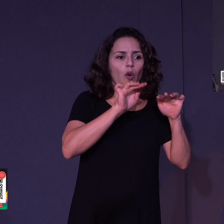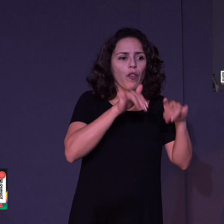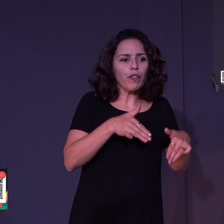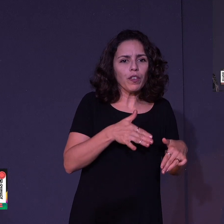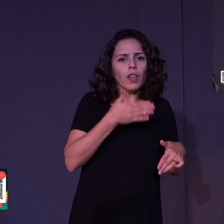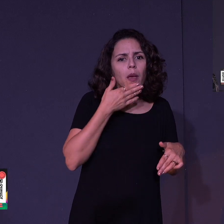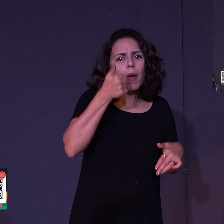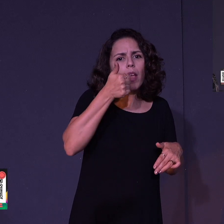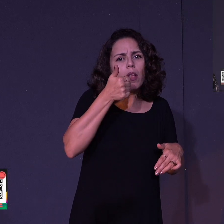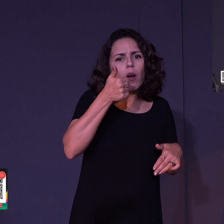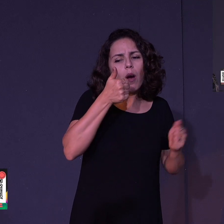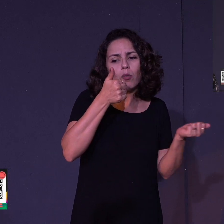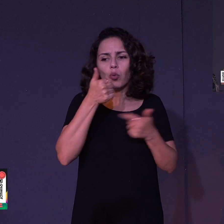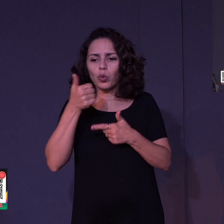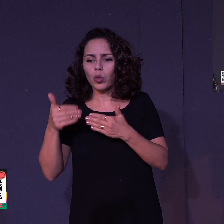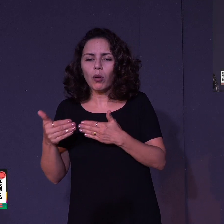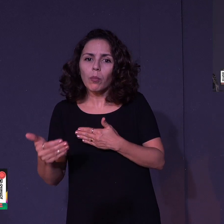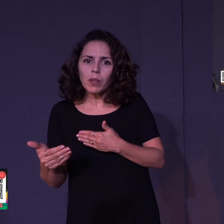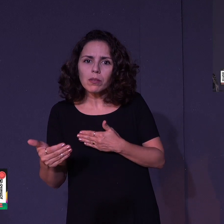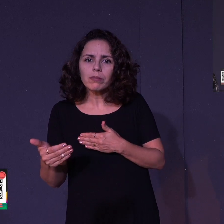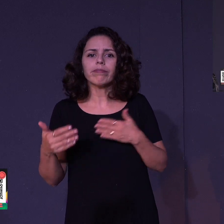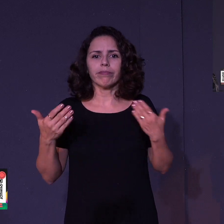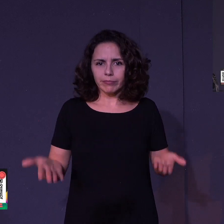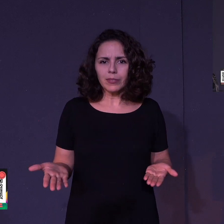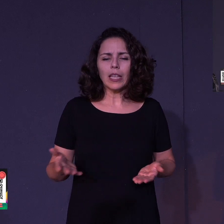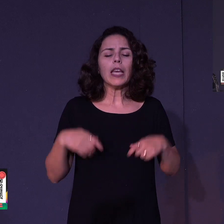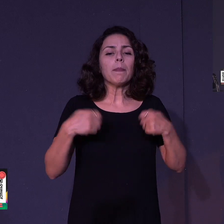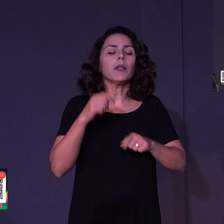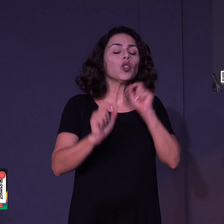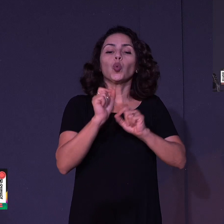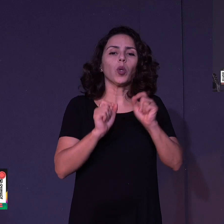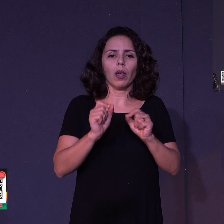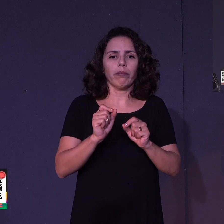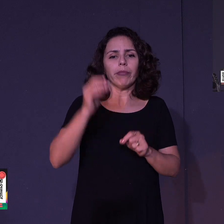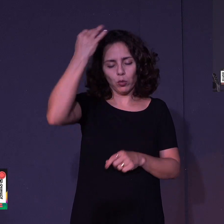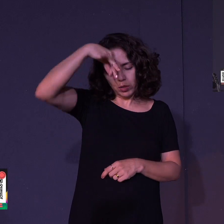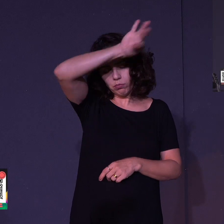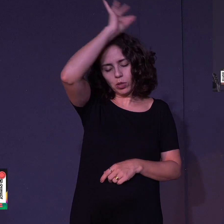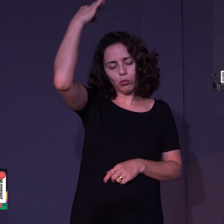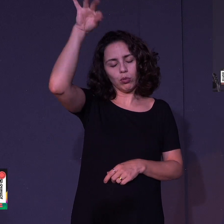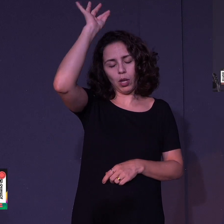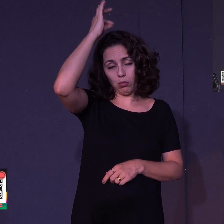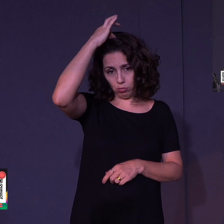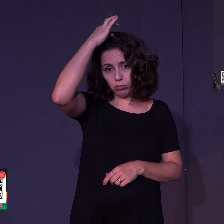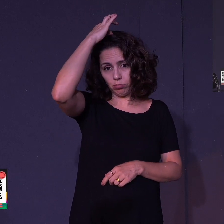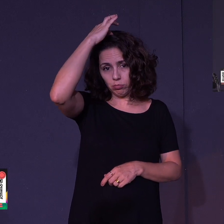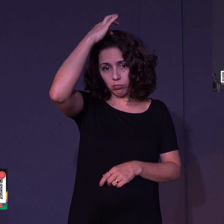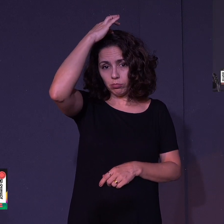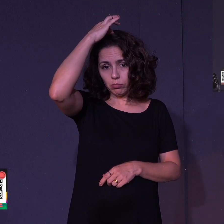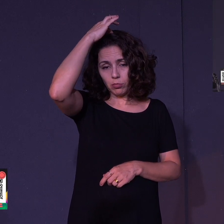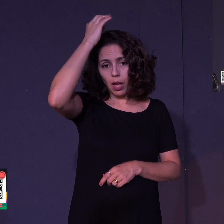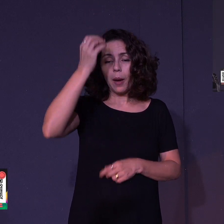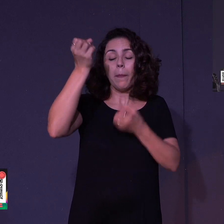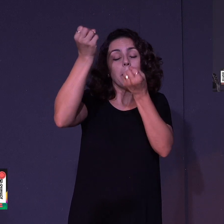e discernimos espiritualmente de todas as coisas. Sabe por quê? Porque as boas situações nos geram